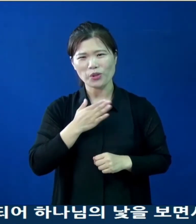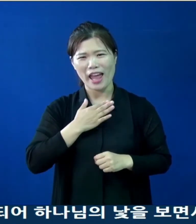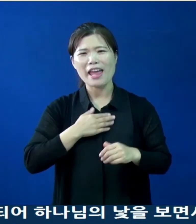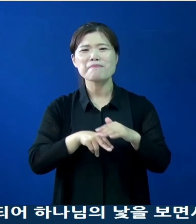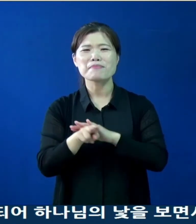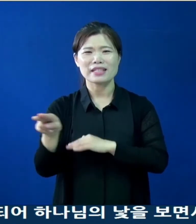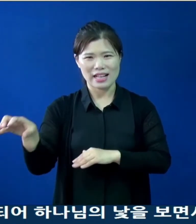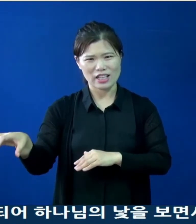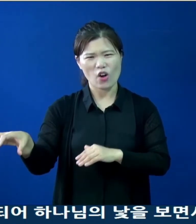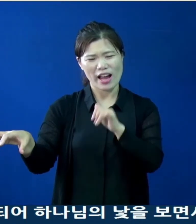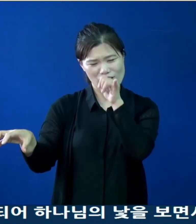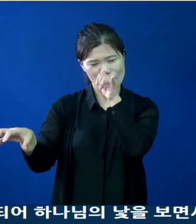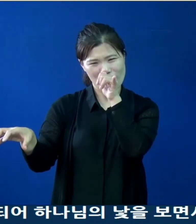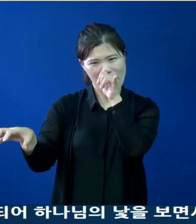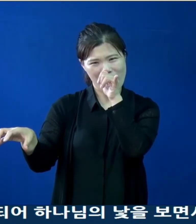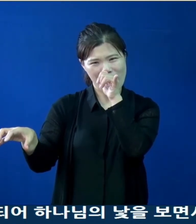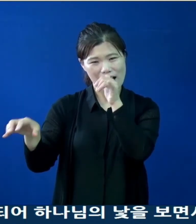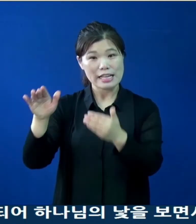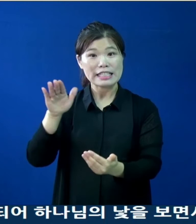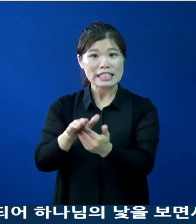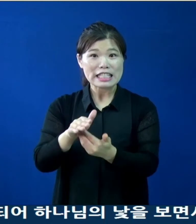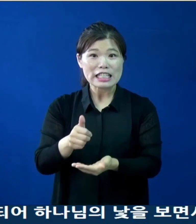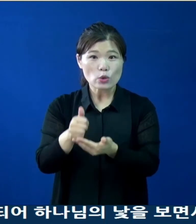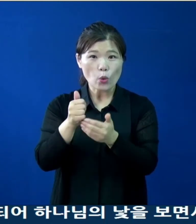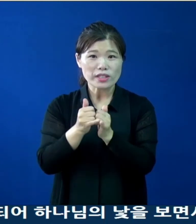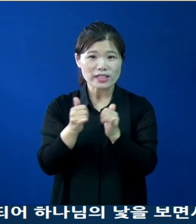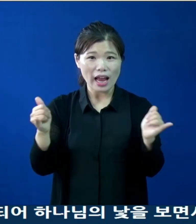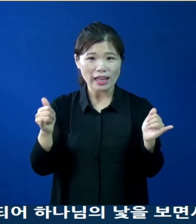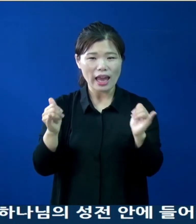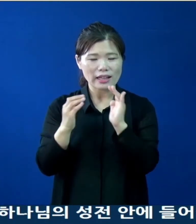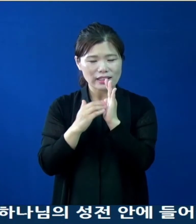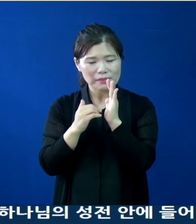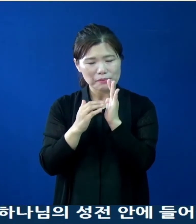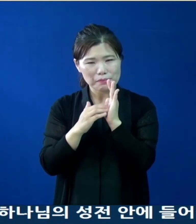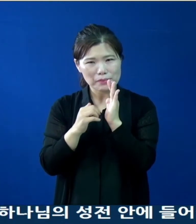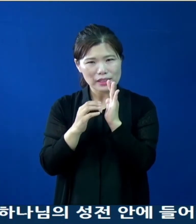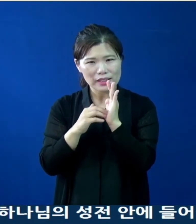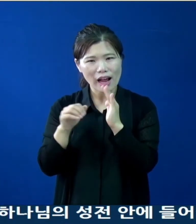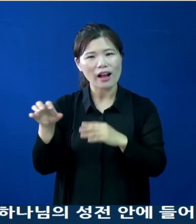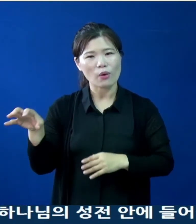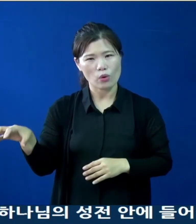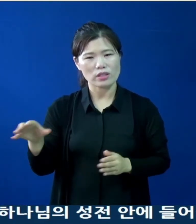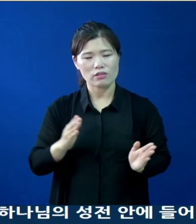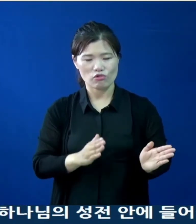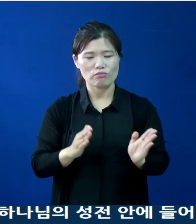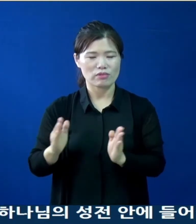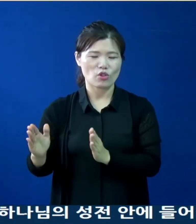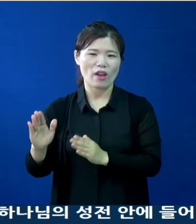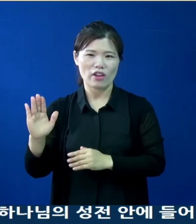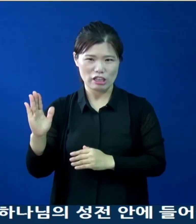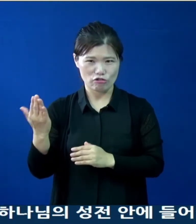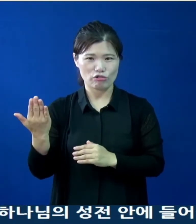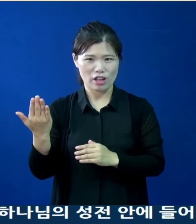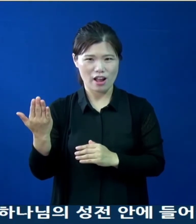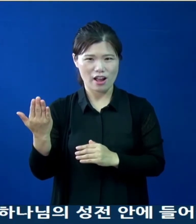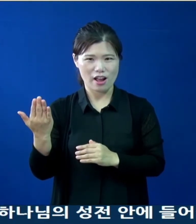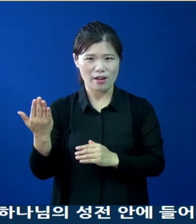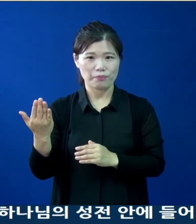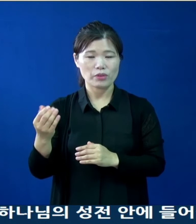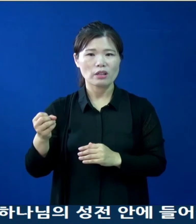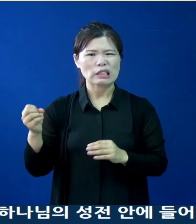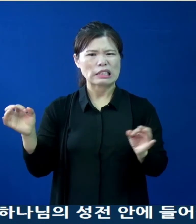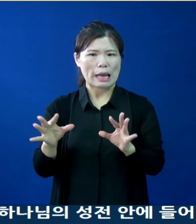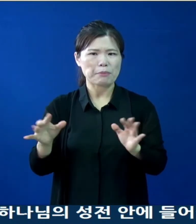있구나. 지존자의 은밀한 곳이 준비되어 있구나. 거기서 잠시 들르는 것이